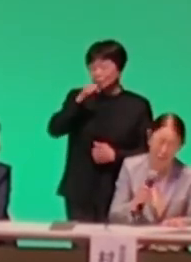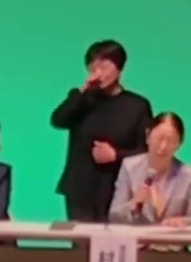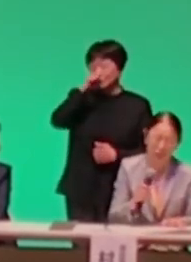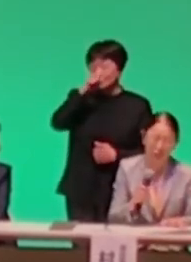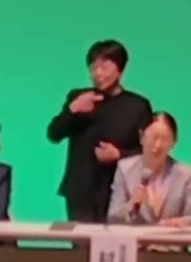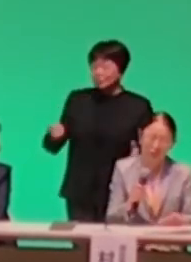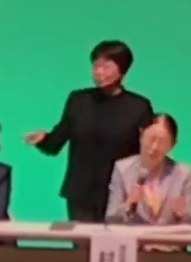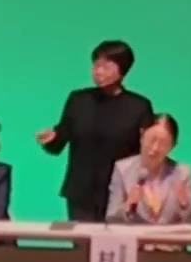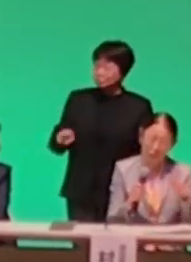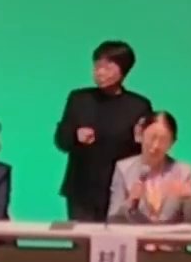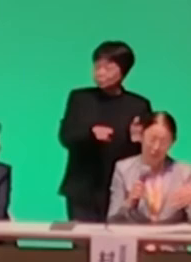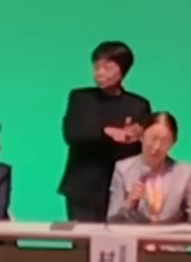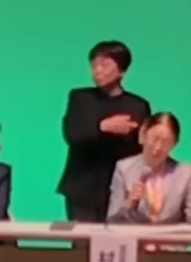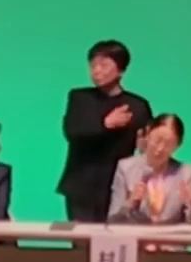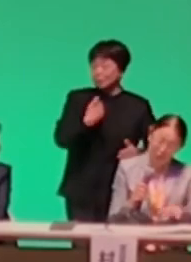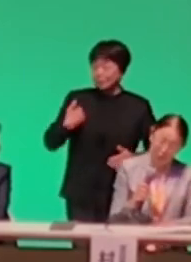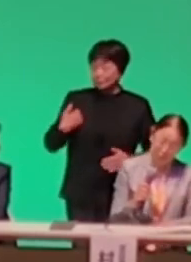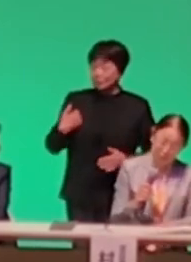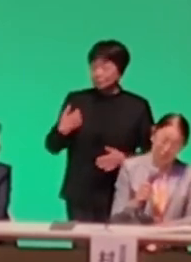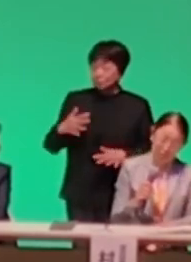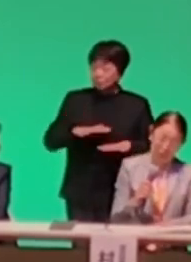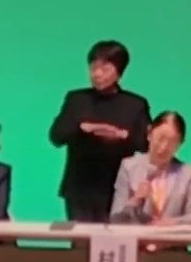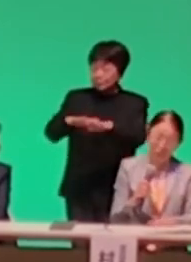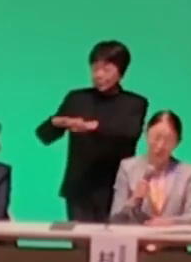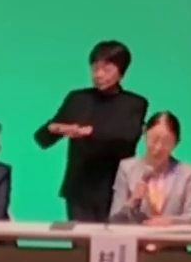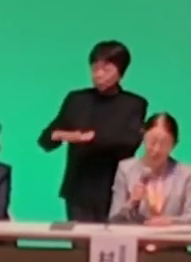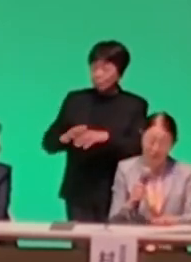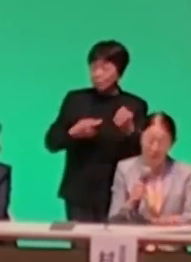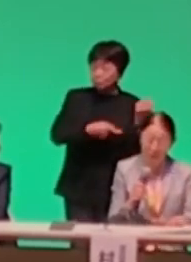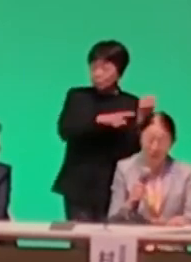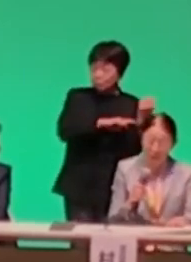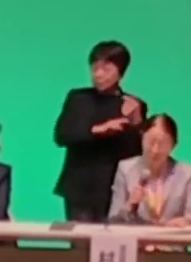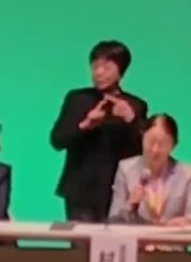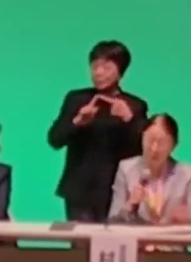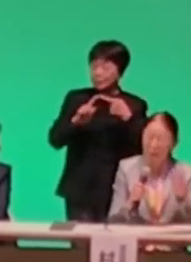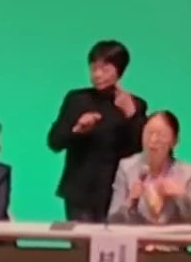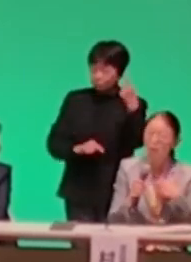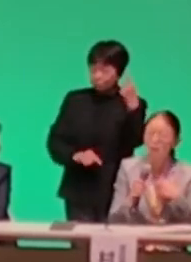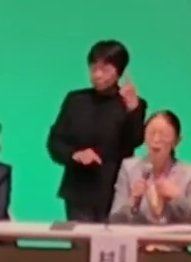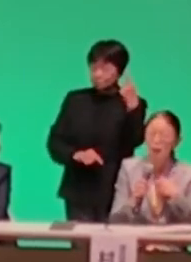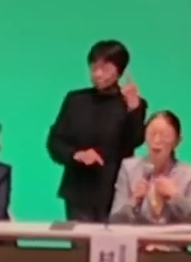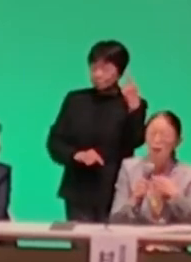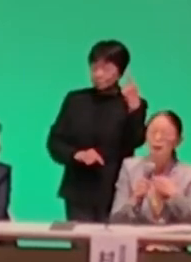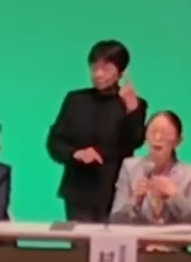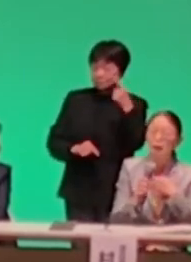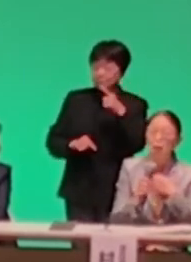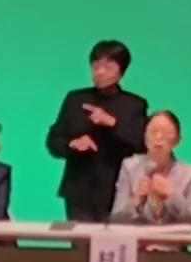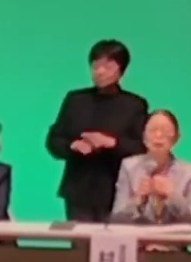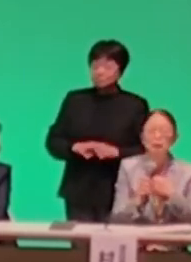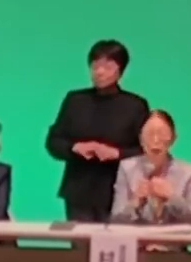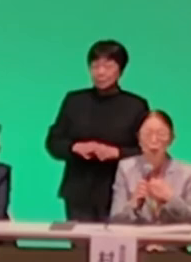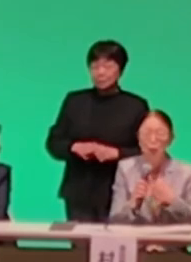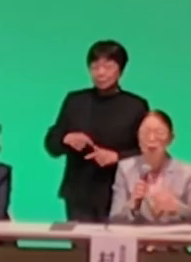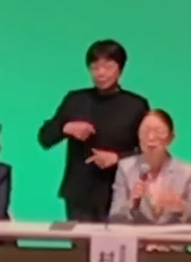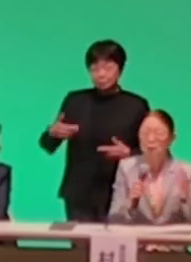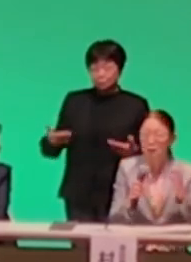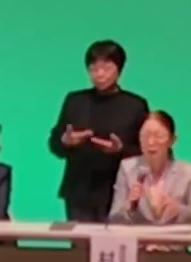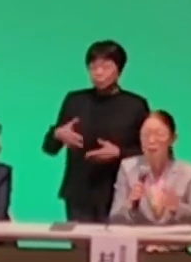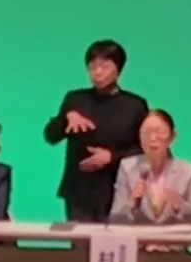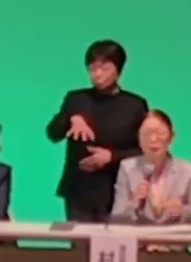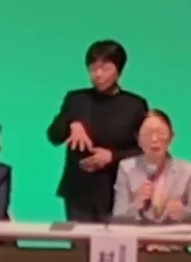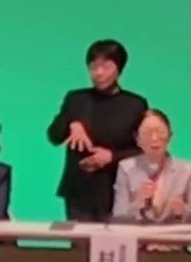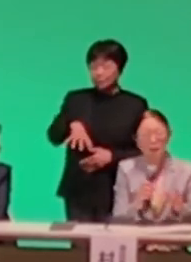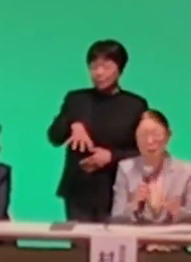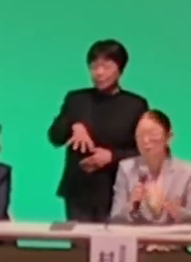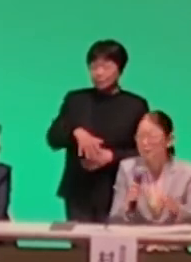かなと思います。でそういうネットワークの力が一つと、あとはまあ行政にいたから思うんですけど、